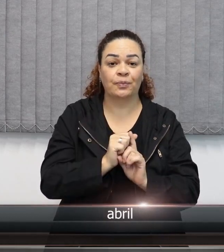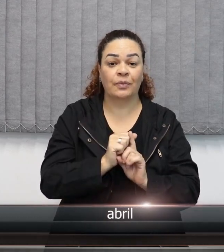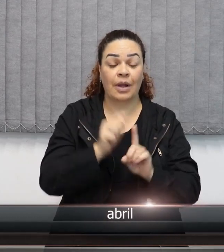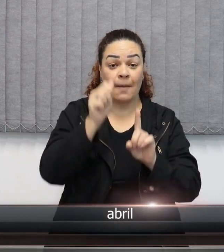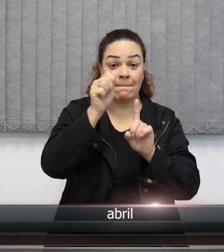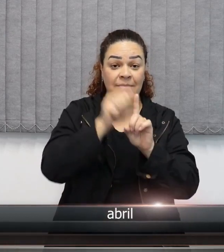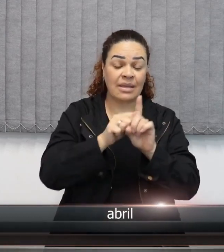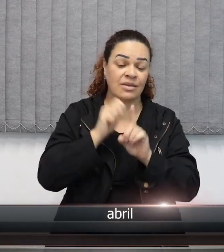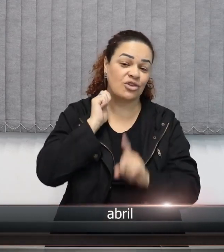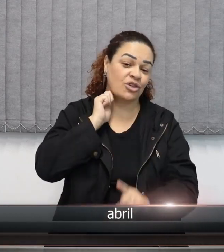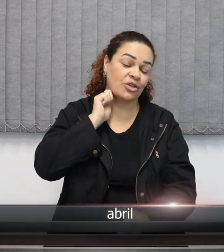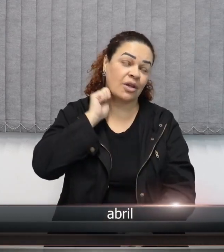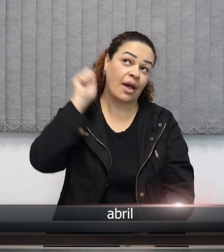abril,